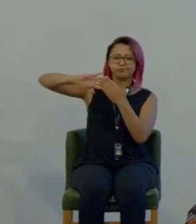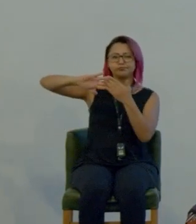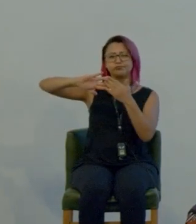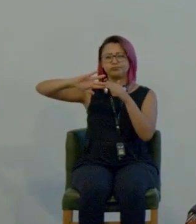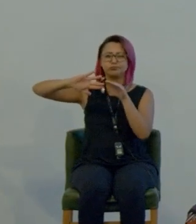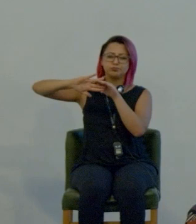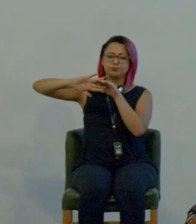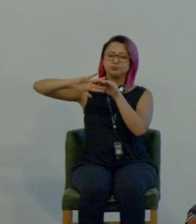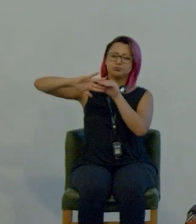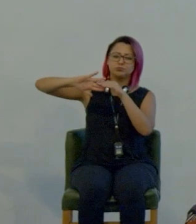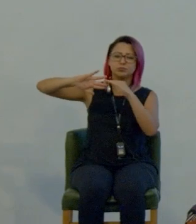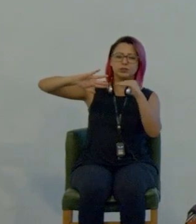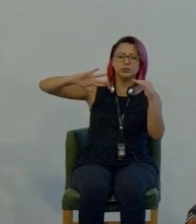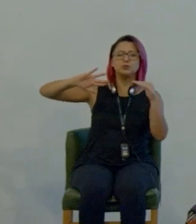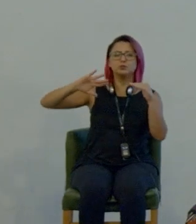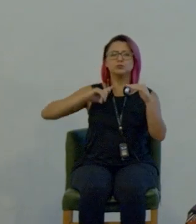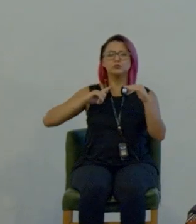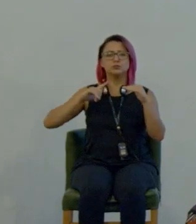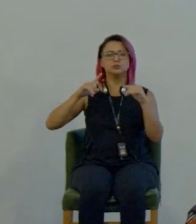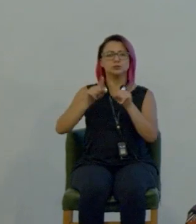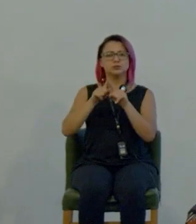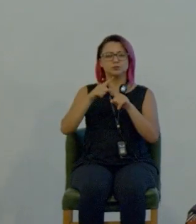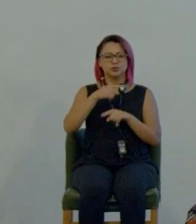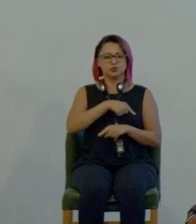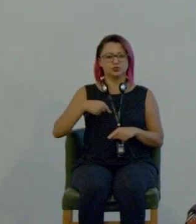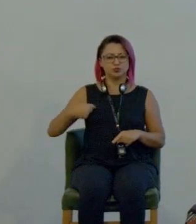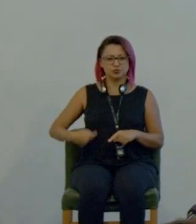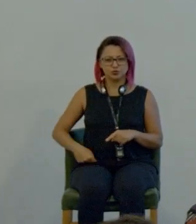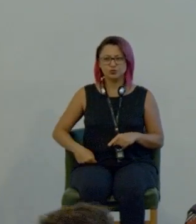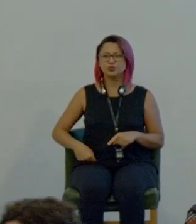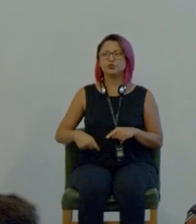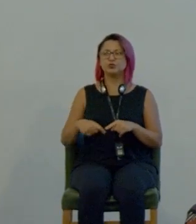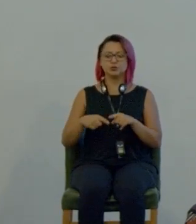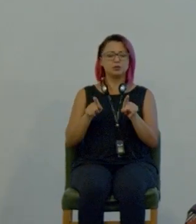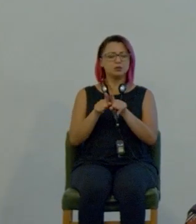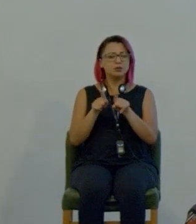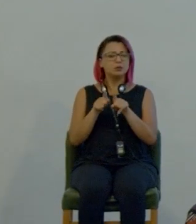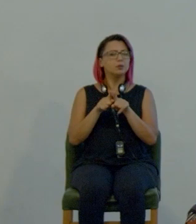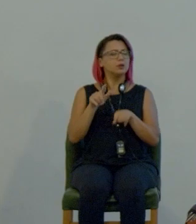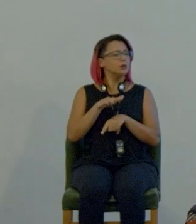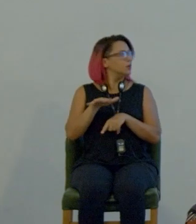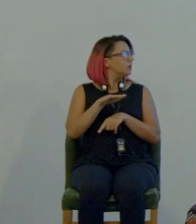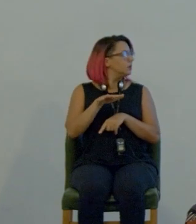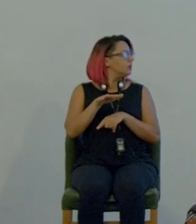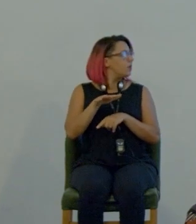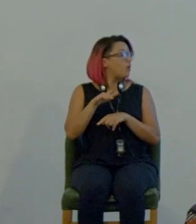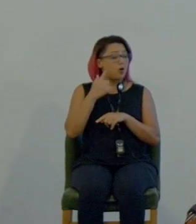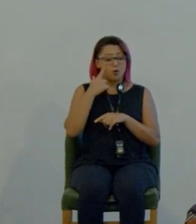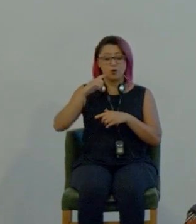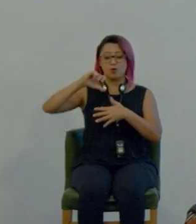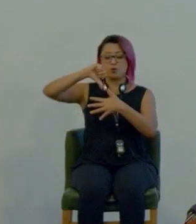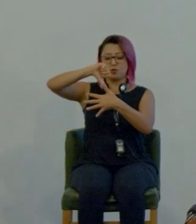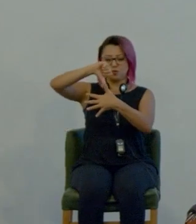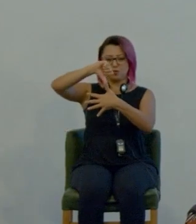rios da Mesopotâmia, mas nós temos centros na China também, temos um centro importante aqui na Mesoamérica, e aqui na América do